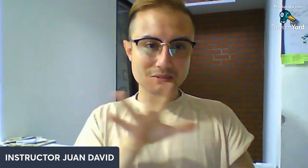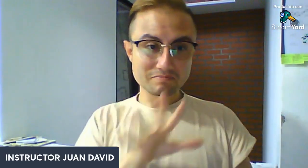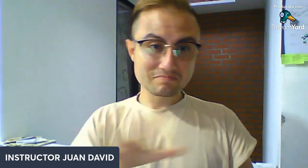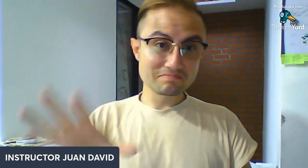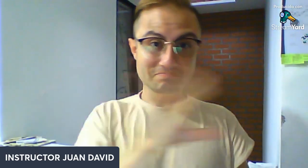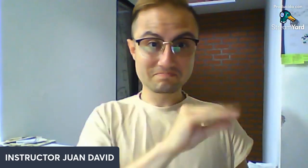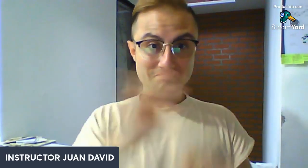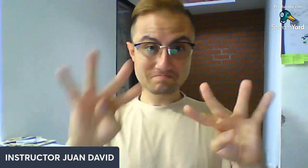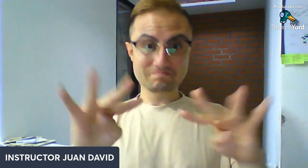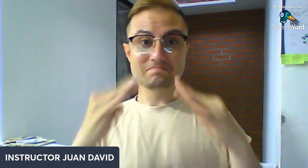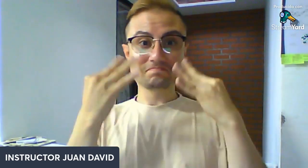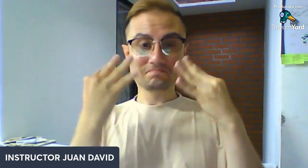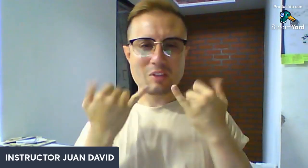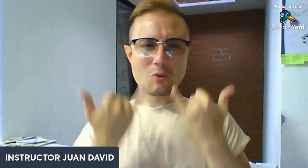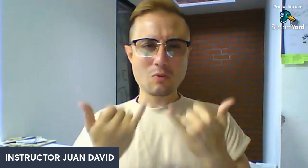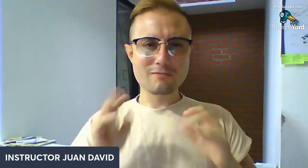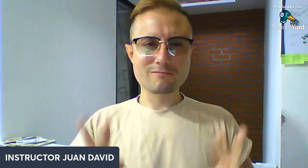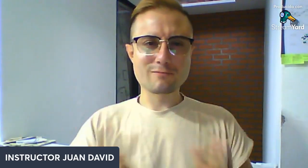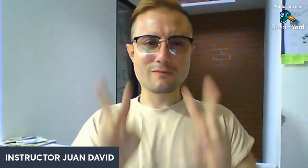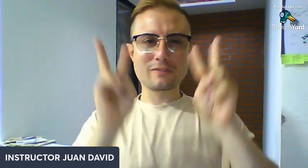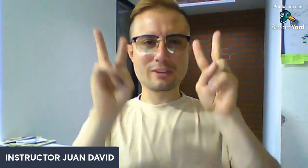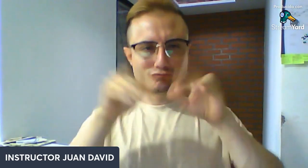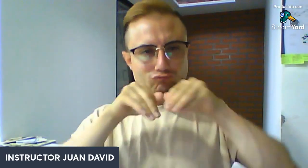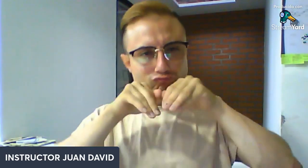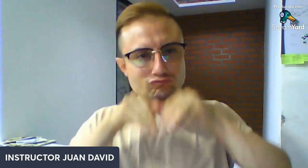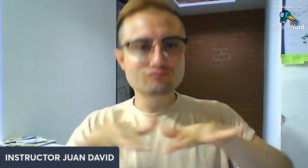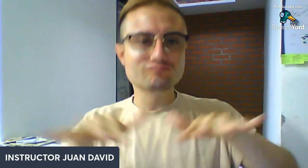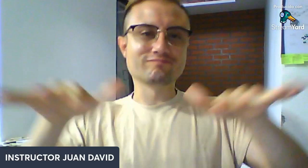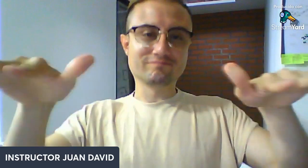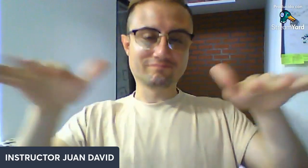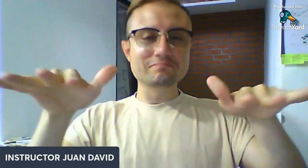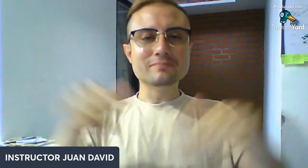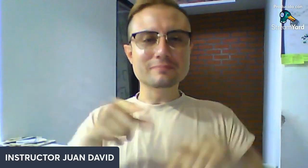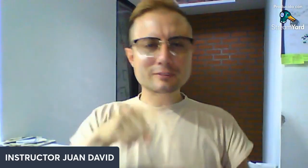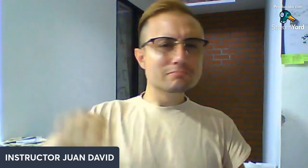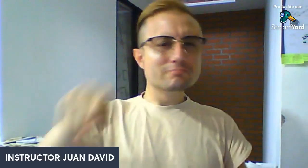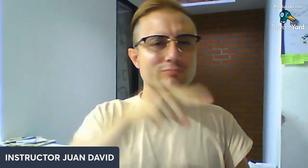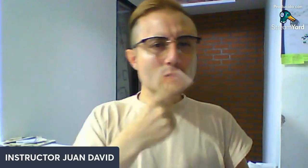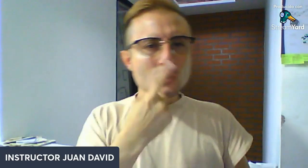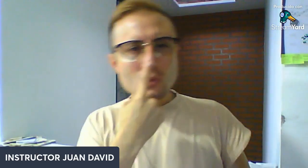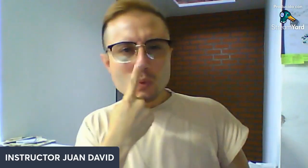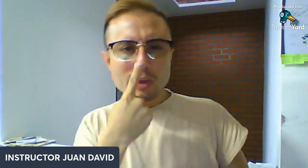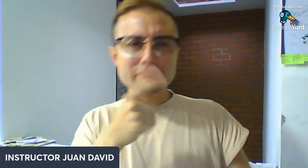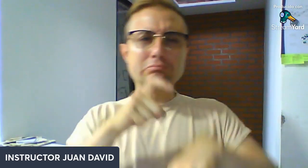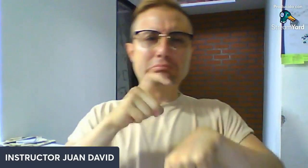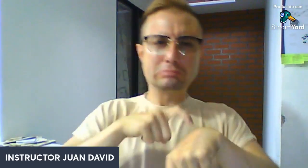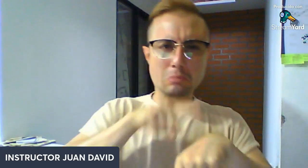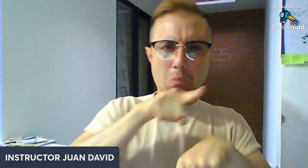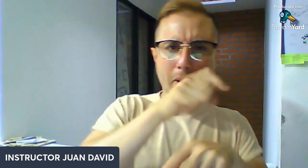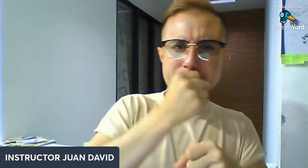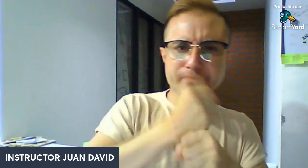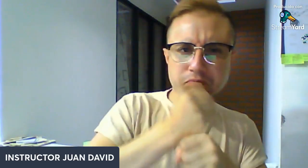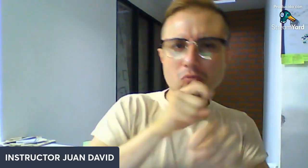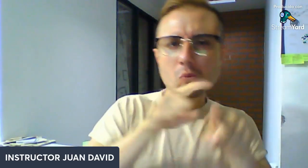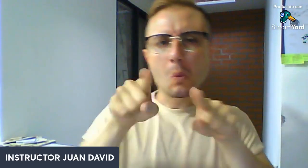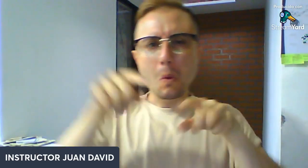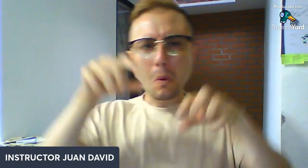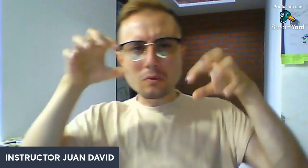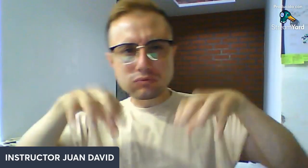Hola, hola, un saludo para todos los que me están viendo en este envío que estamos transmitiendo, ya